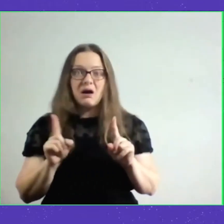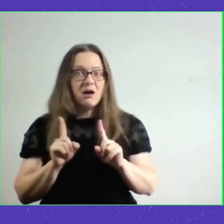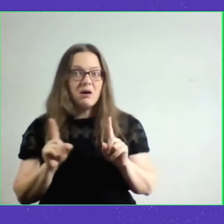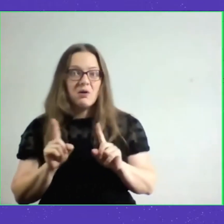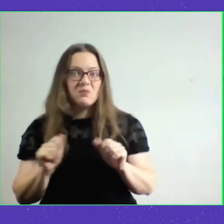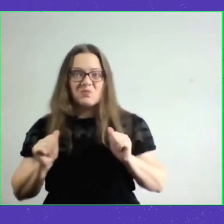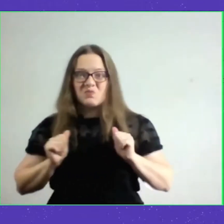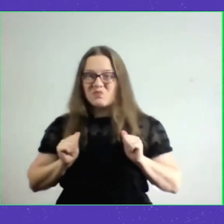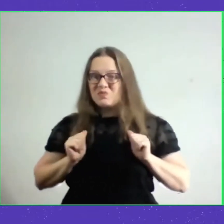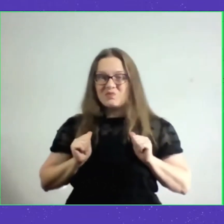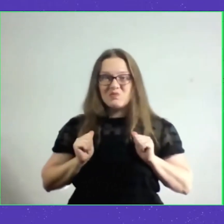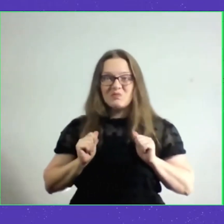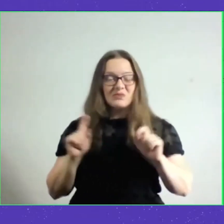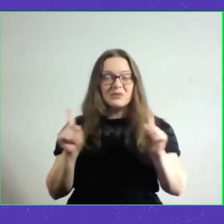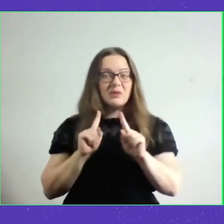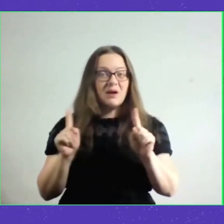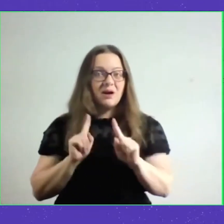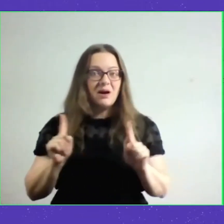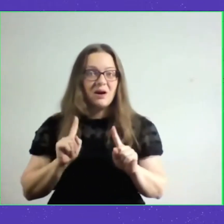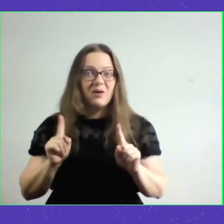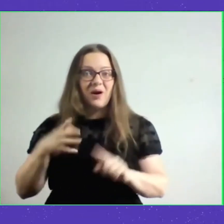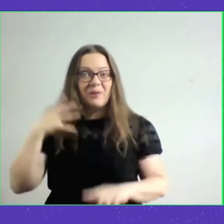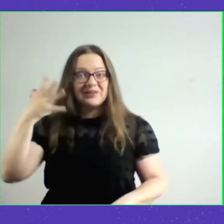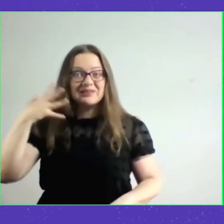retroceder, mas é uma palavra para nos ajudar a avançar.